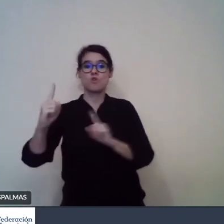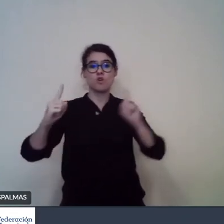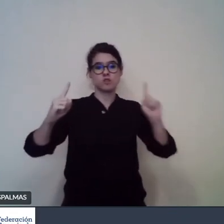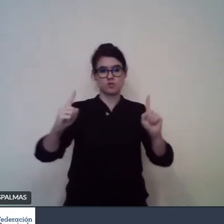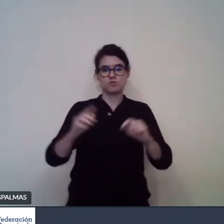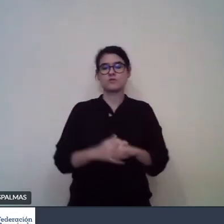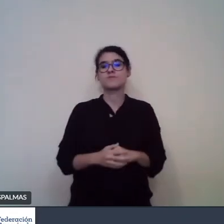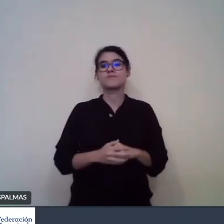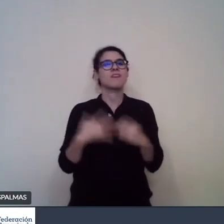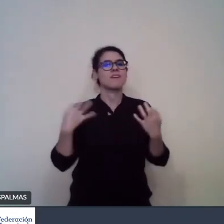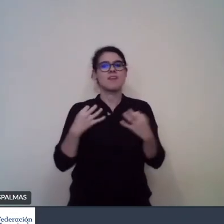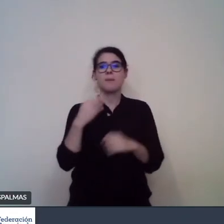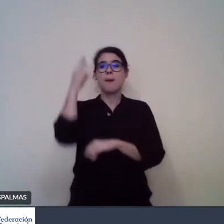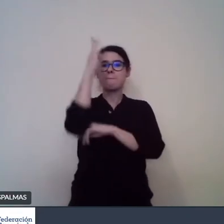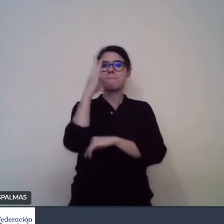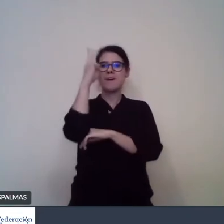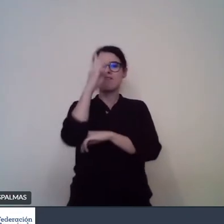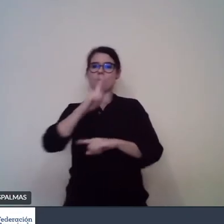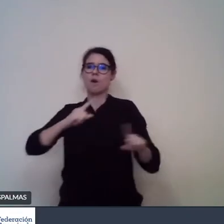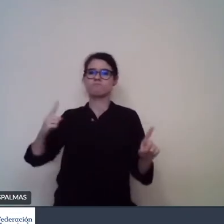agresivo.